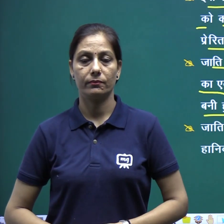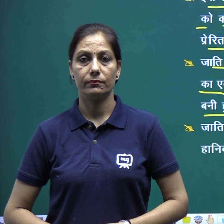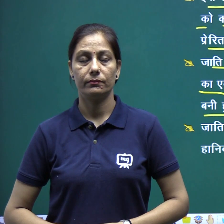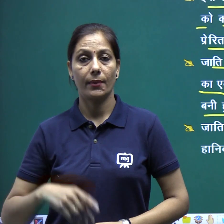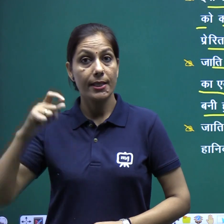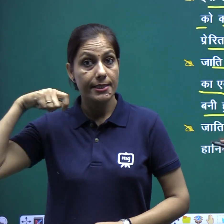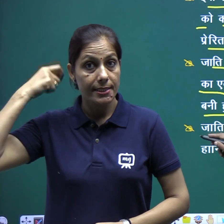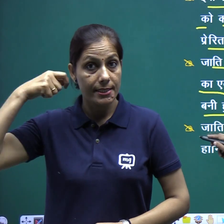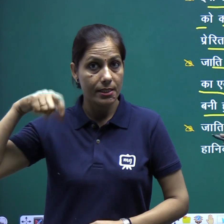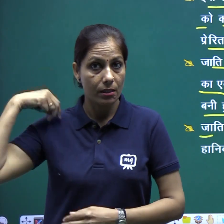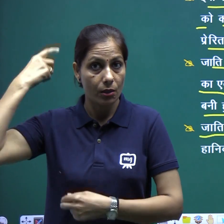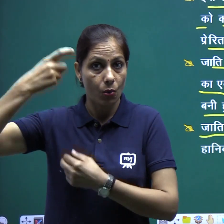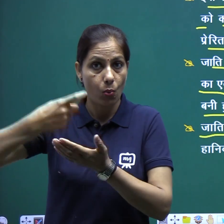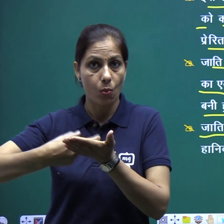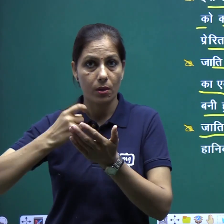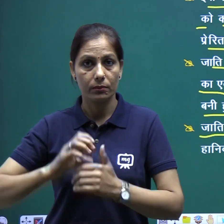जाति प्रथा